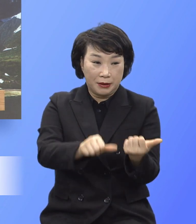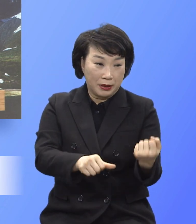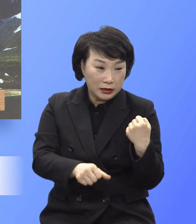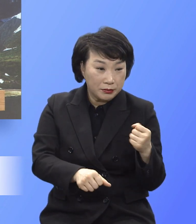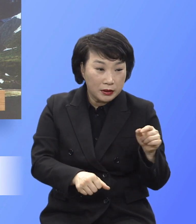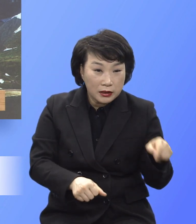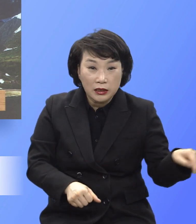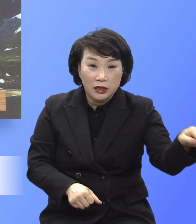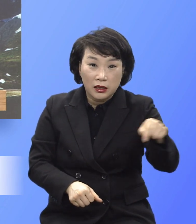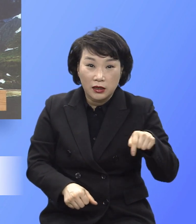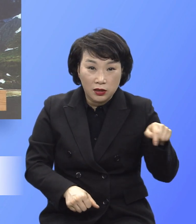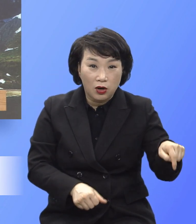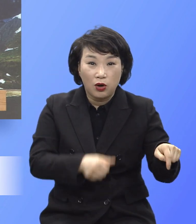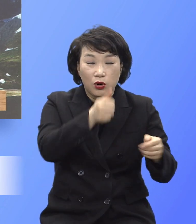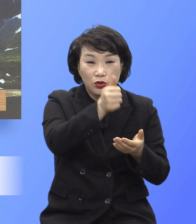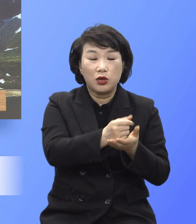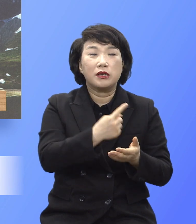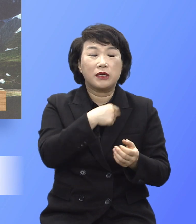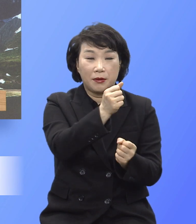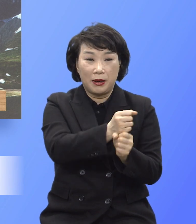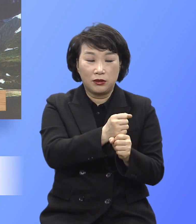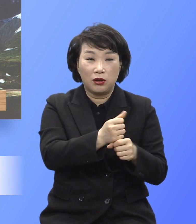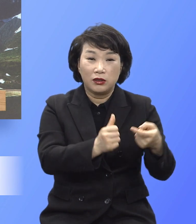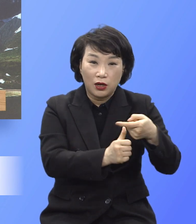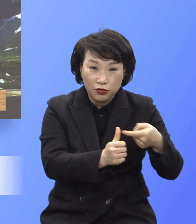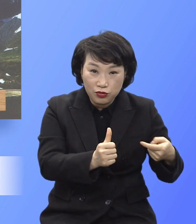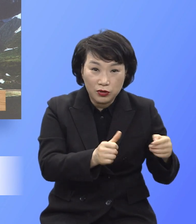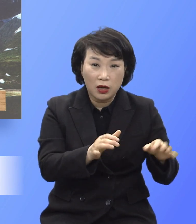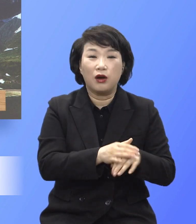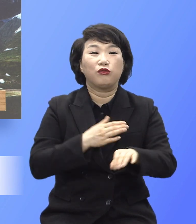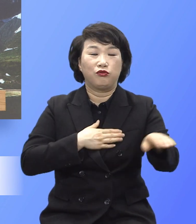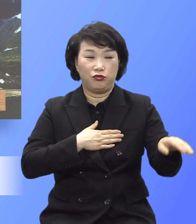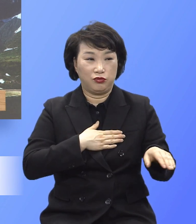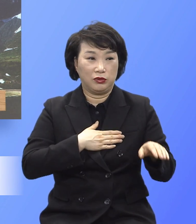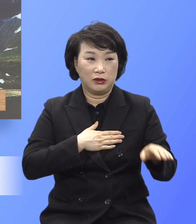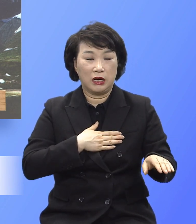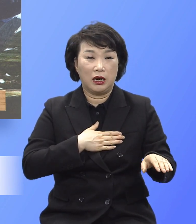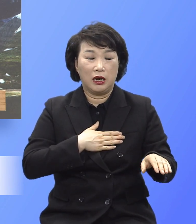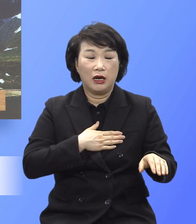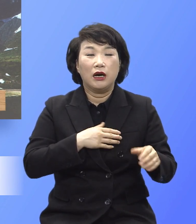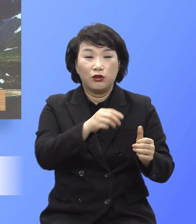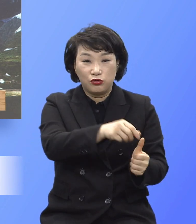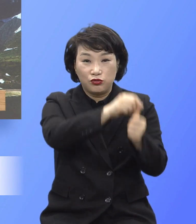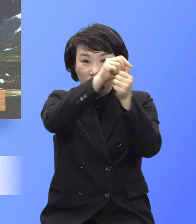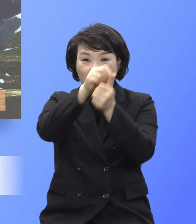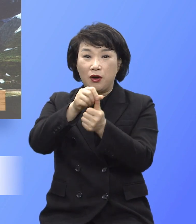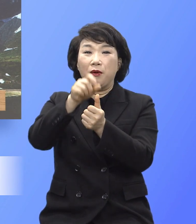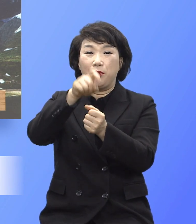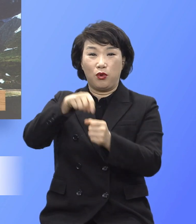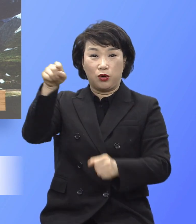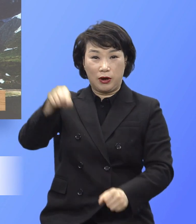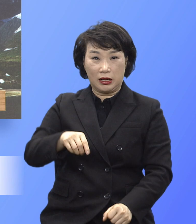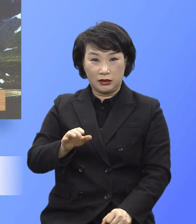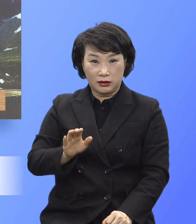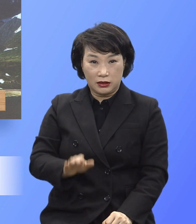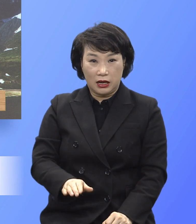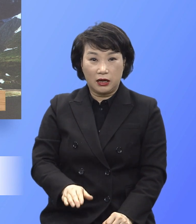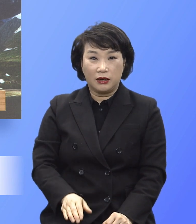세력, 죄를 지켜 해서 죽이는 우리를 살리러 오셨다는 것입니다.